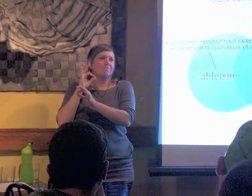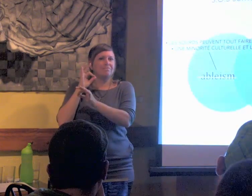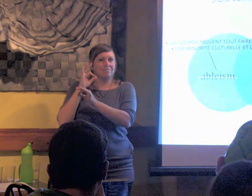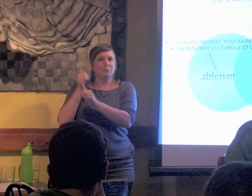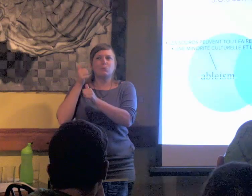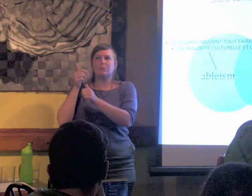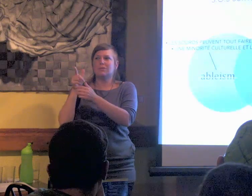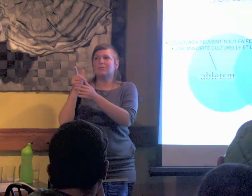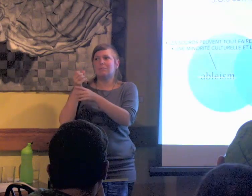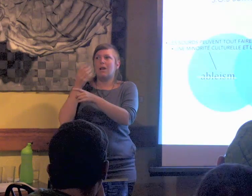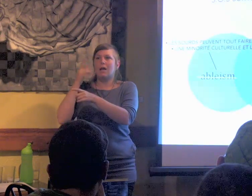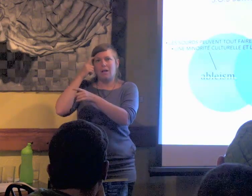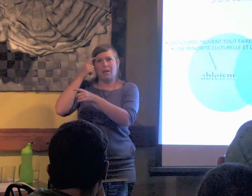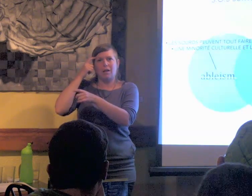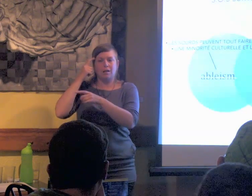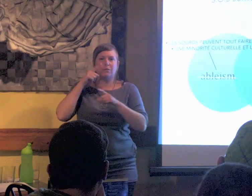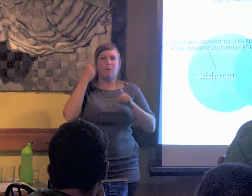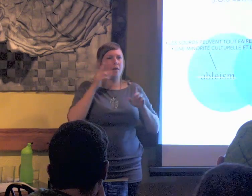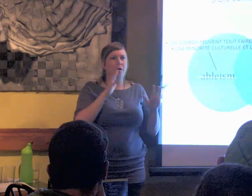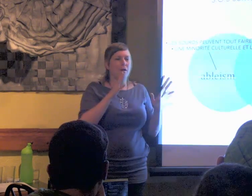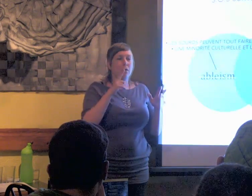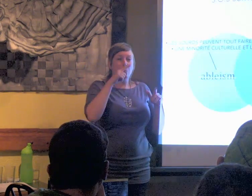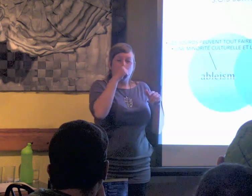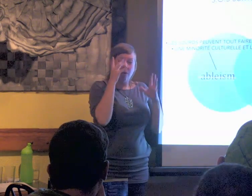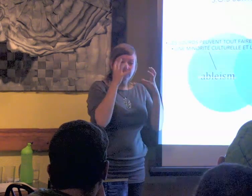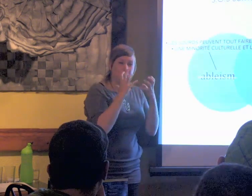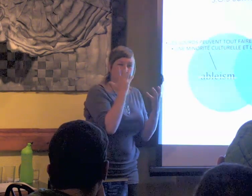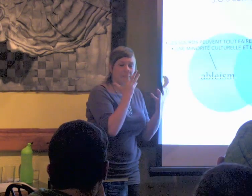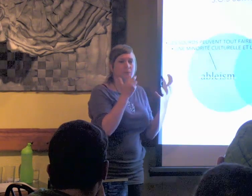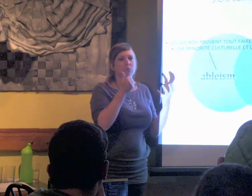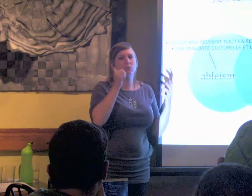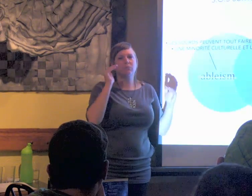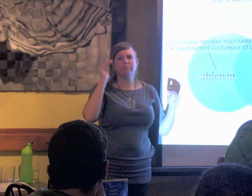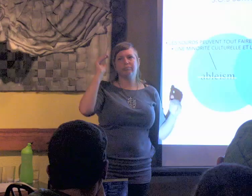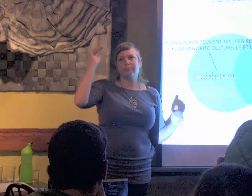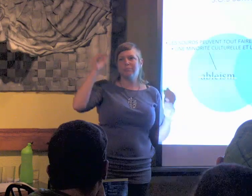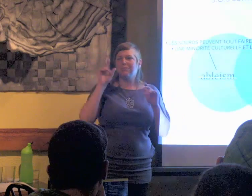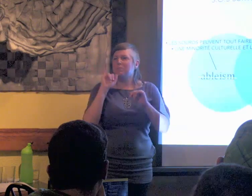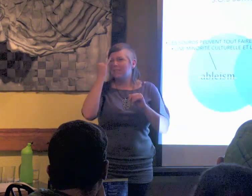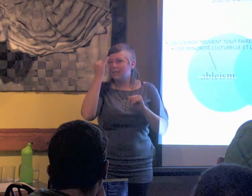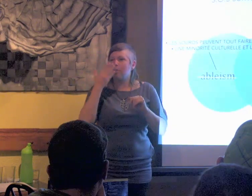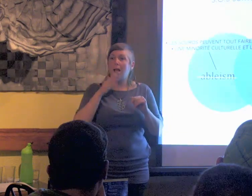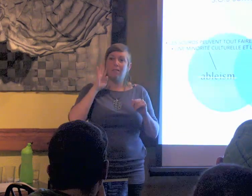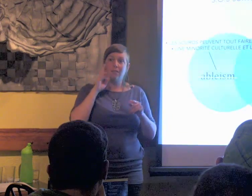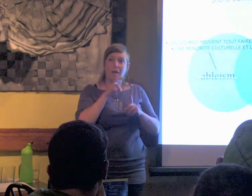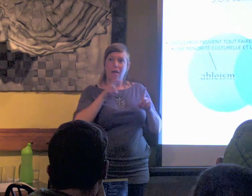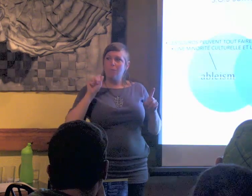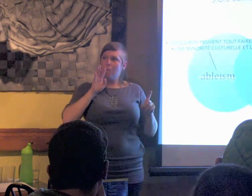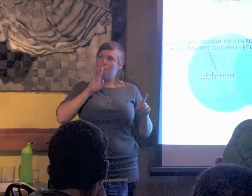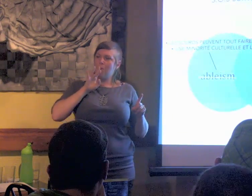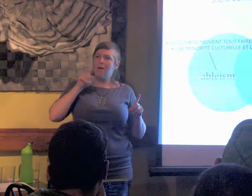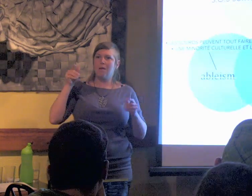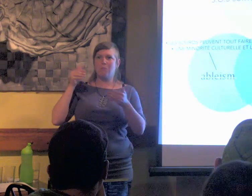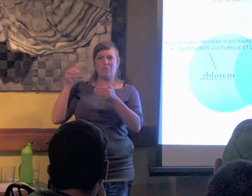Tu sais, je veux dire, souvent, on va regarder quelqu'un, « Ah, il est blanc, OK, lui, il doit être intelligent, lui, il fait partie de la majorité. Ah oh, non, lui, il a un teint